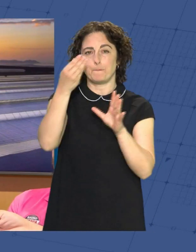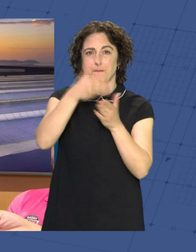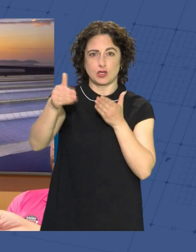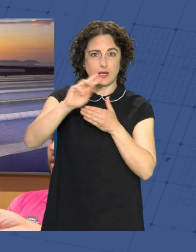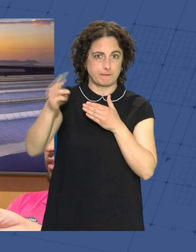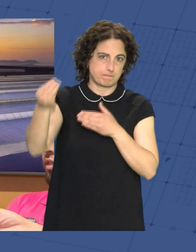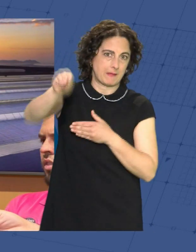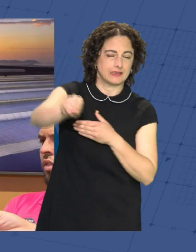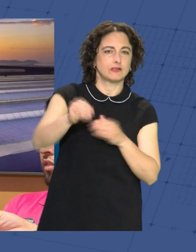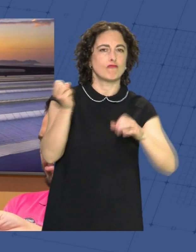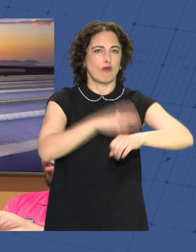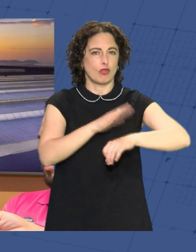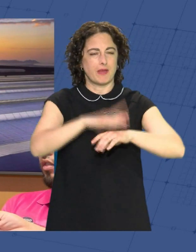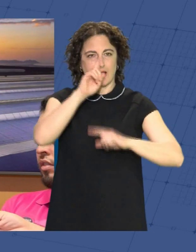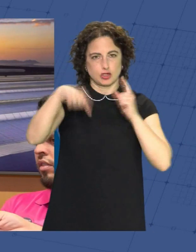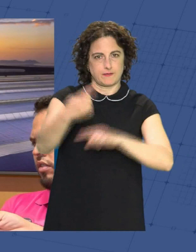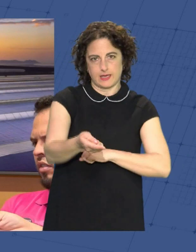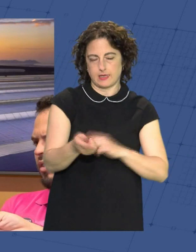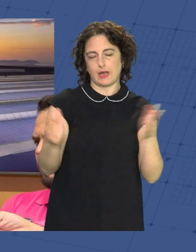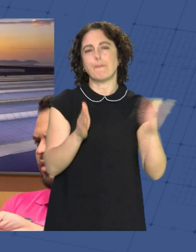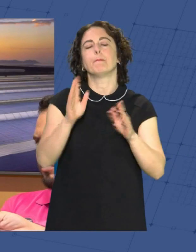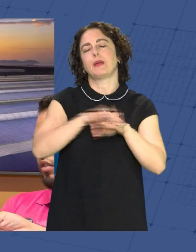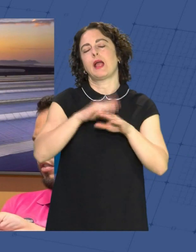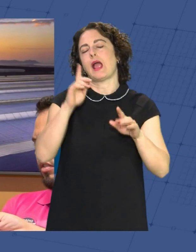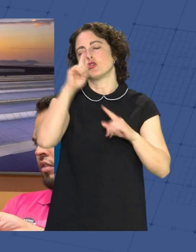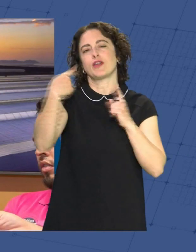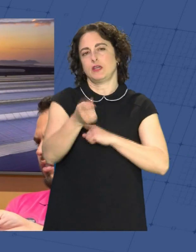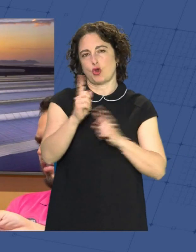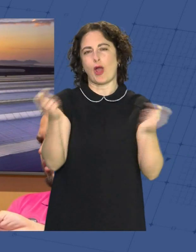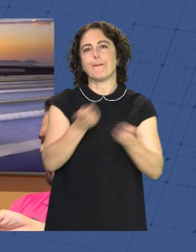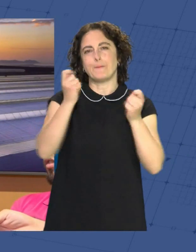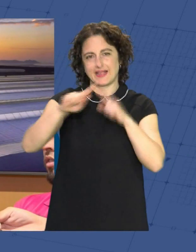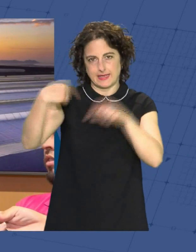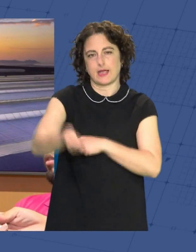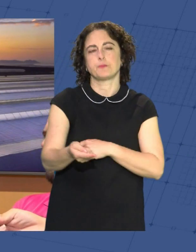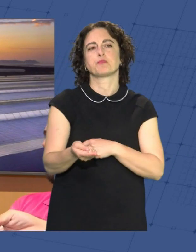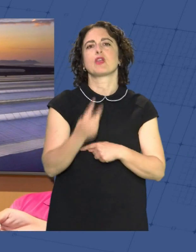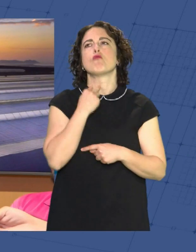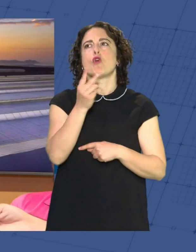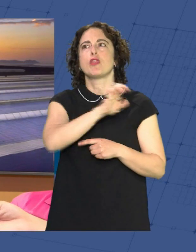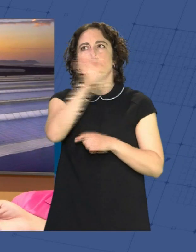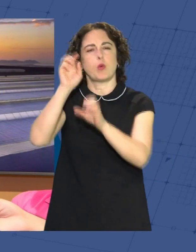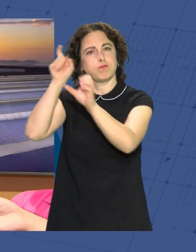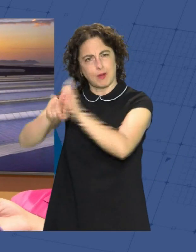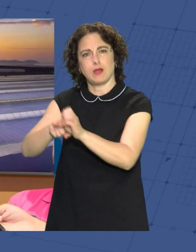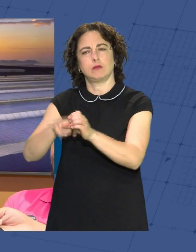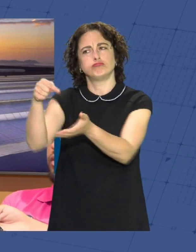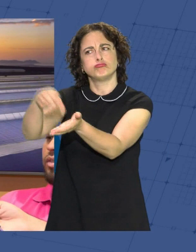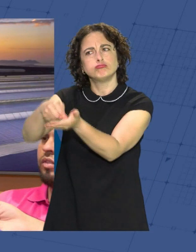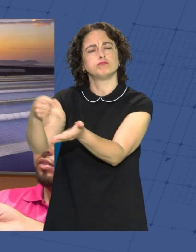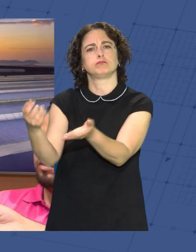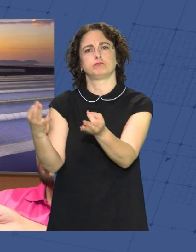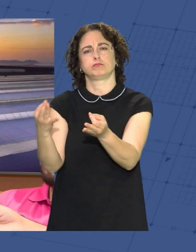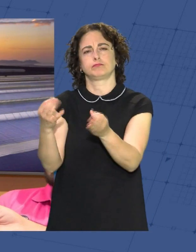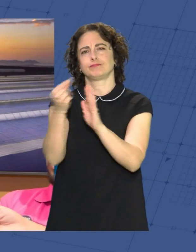fondos para la campaña que viene. Hemos hablado de la necesidad de tener una voz potente en Europa que exija que se cumplan las